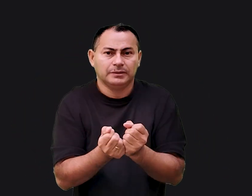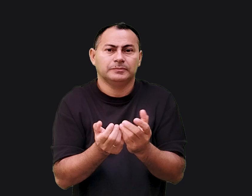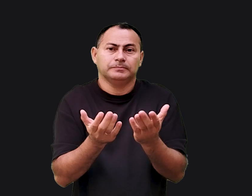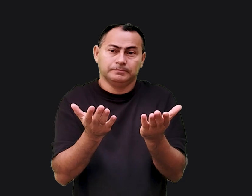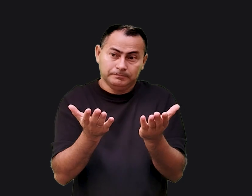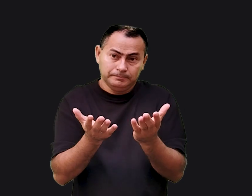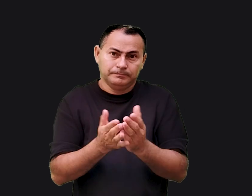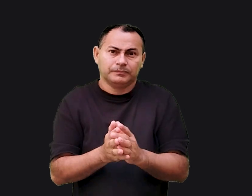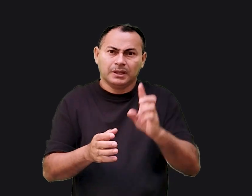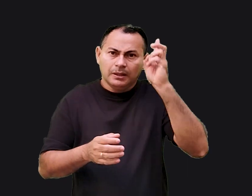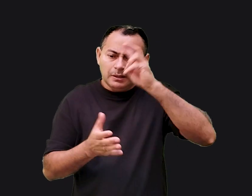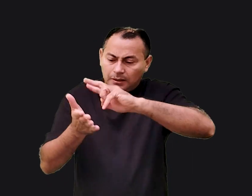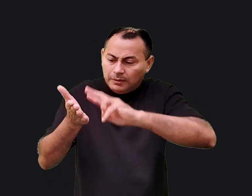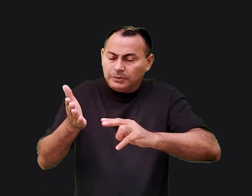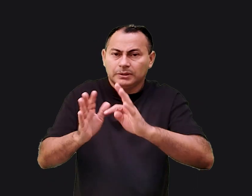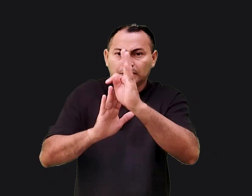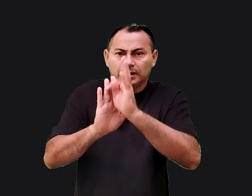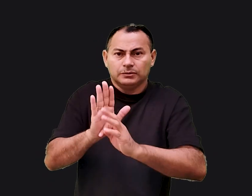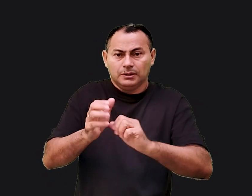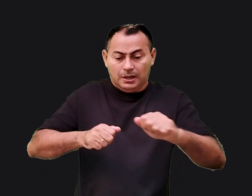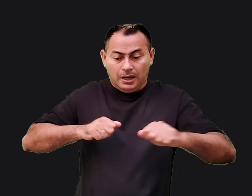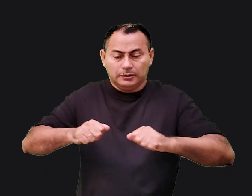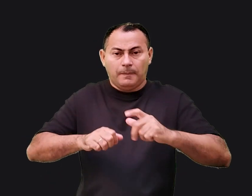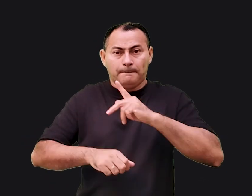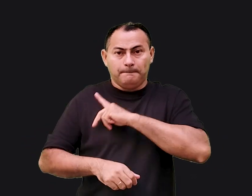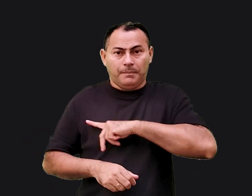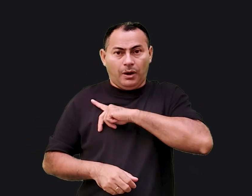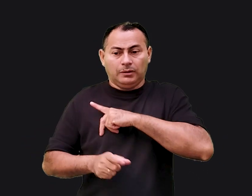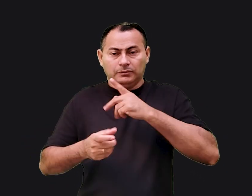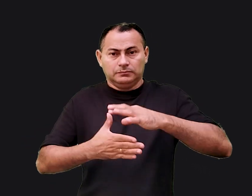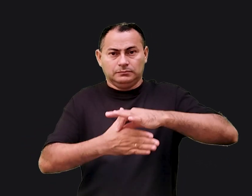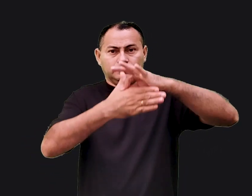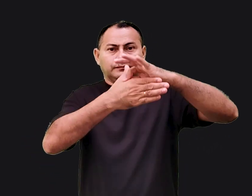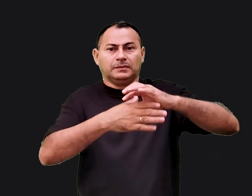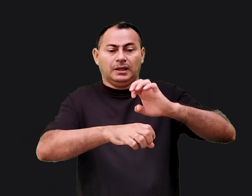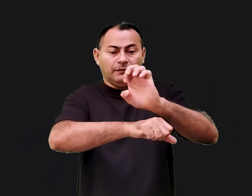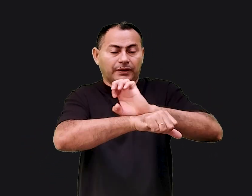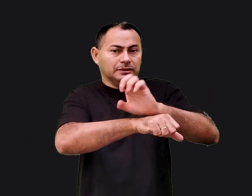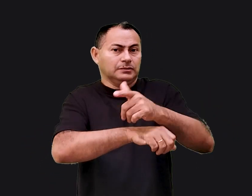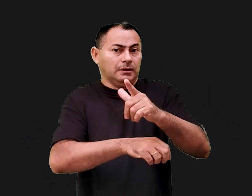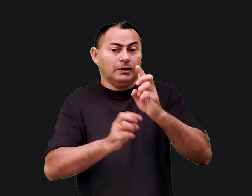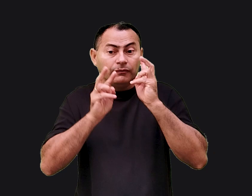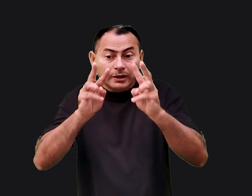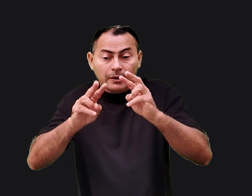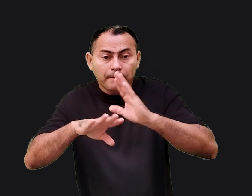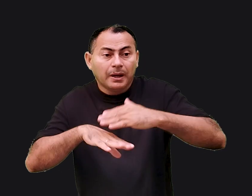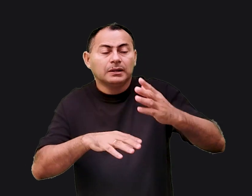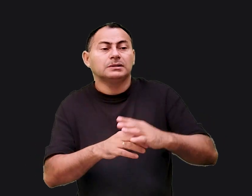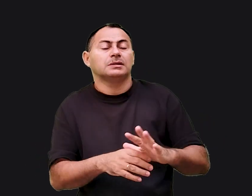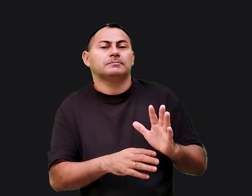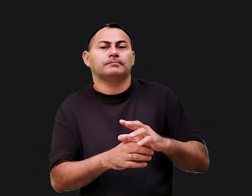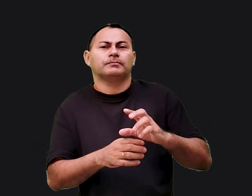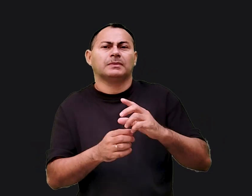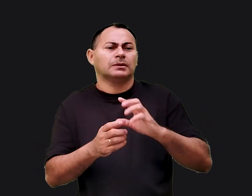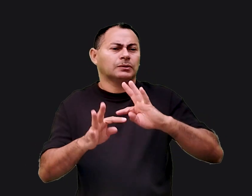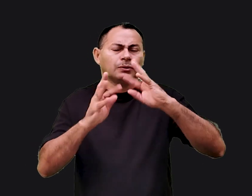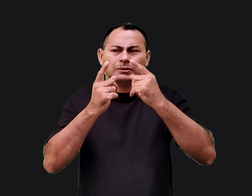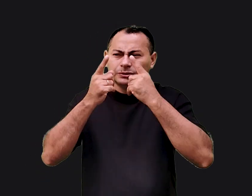recebe Lemos nesse texto de Atos que Paulo disse aos líderes Efésios que não os veria mais todos choraram